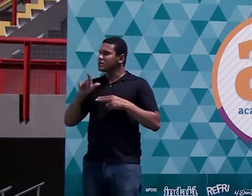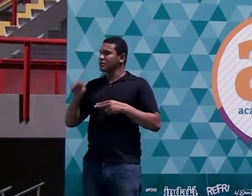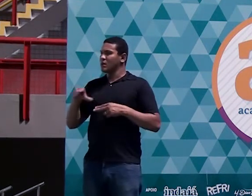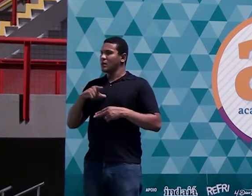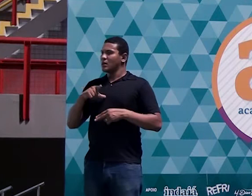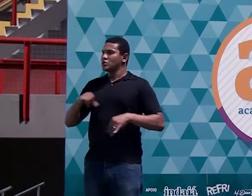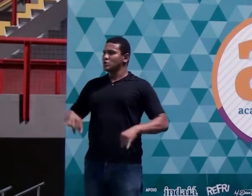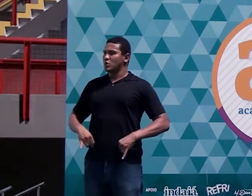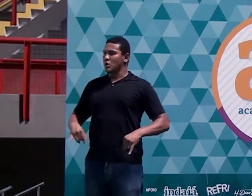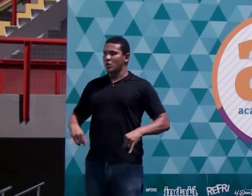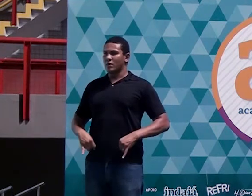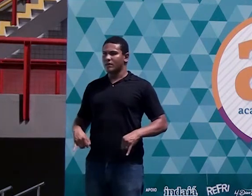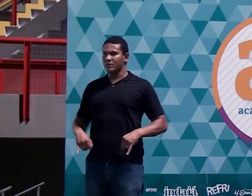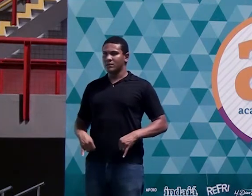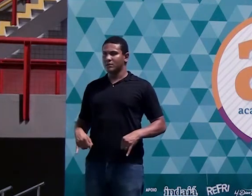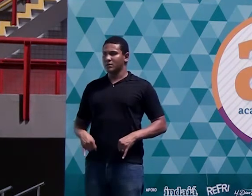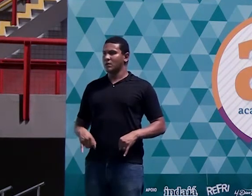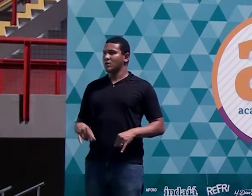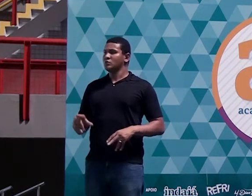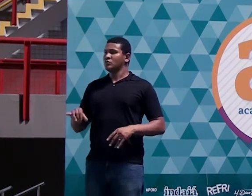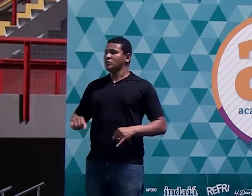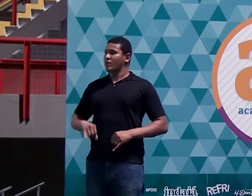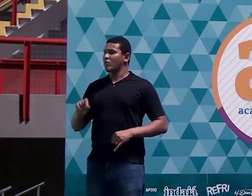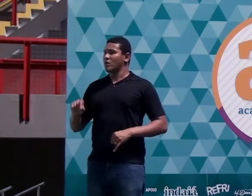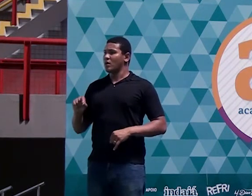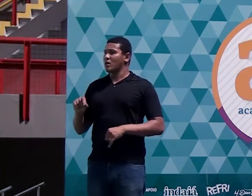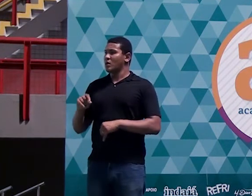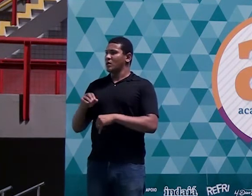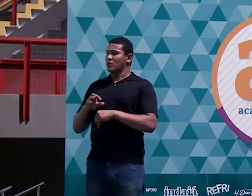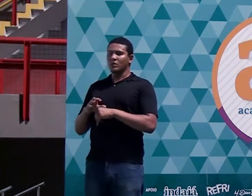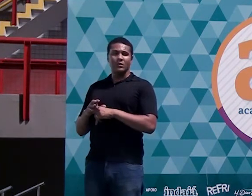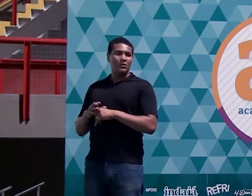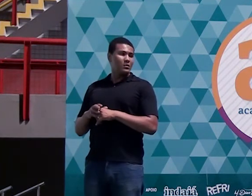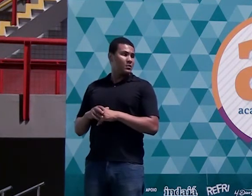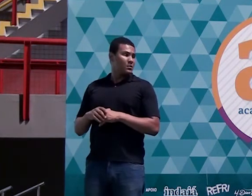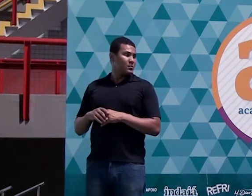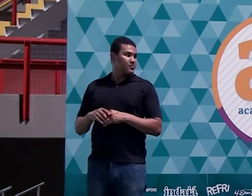sofrendo uma das doenças,